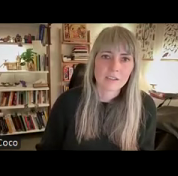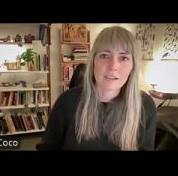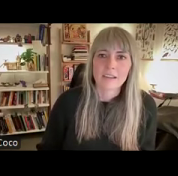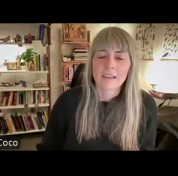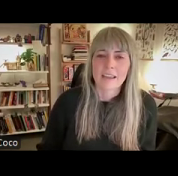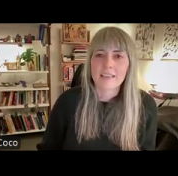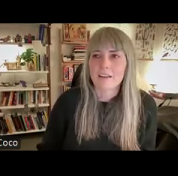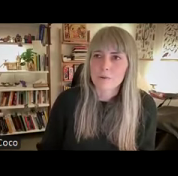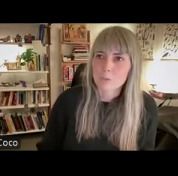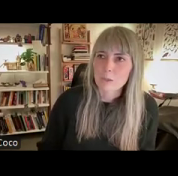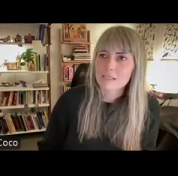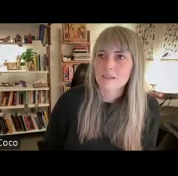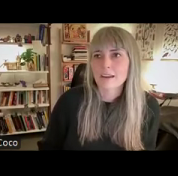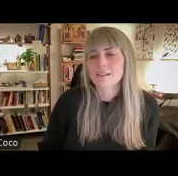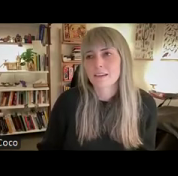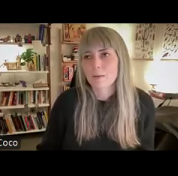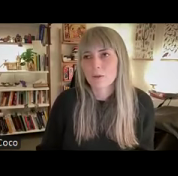las lesiones